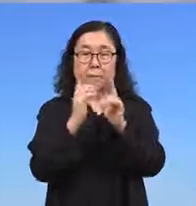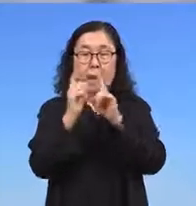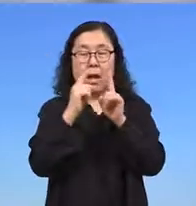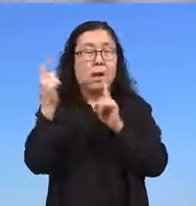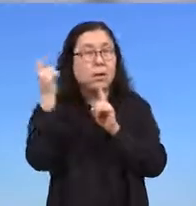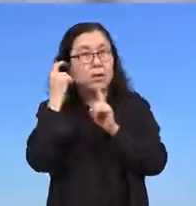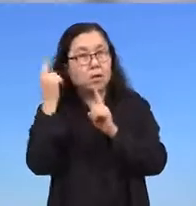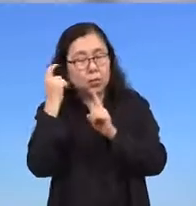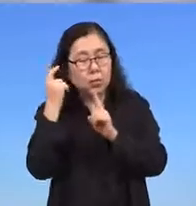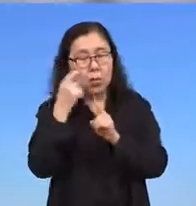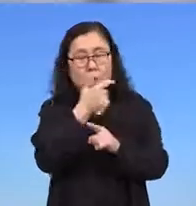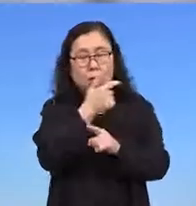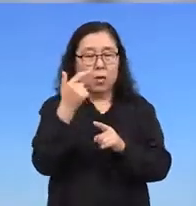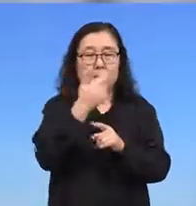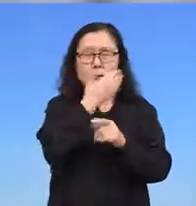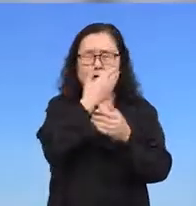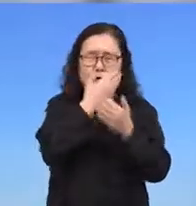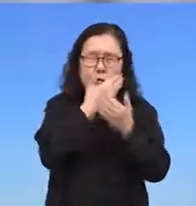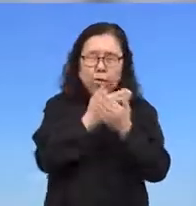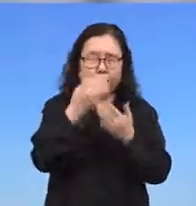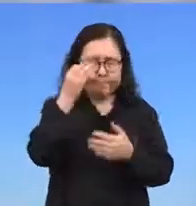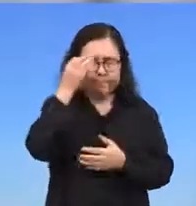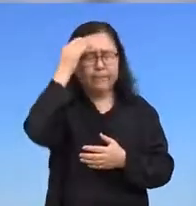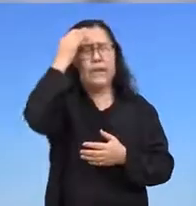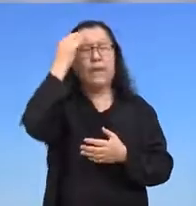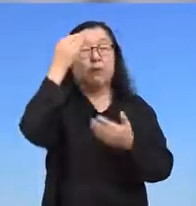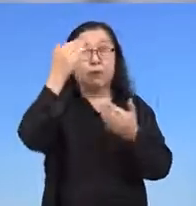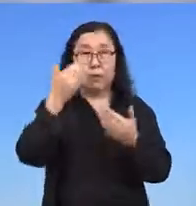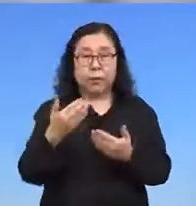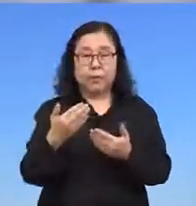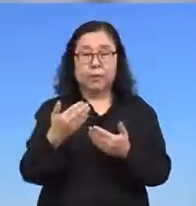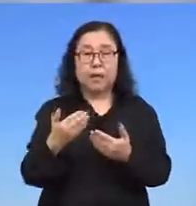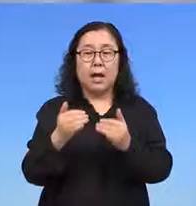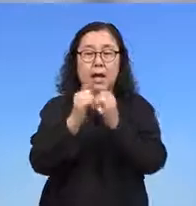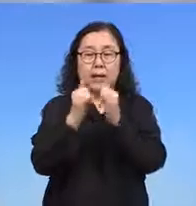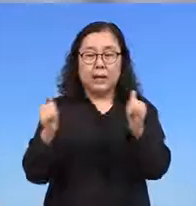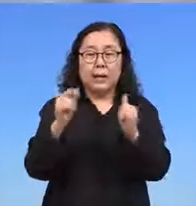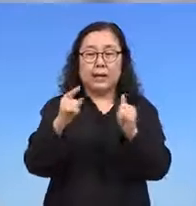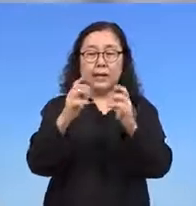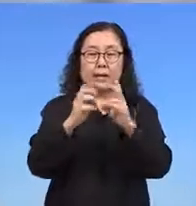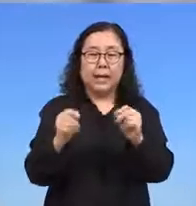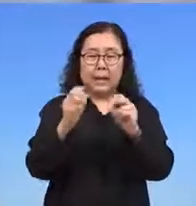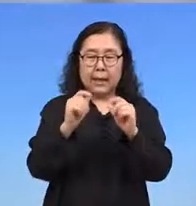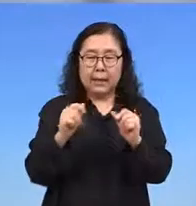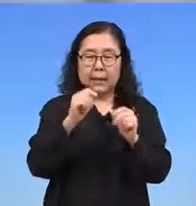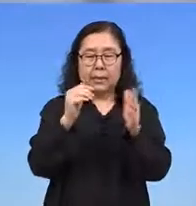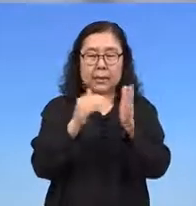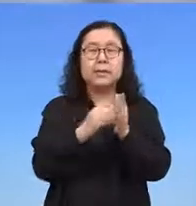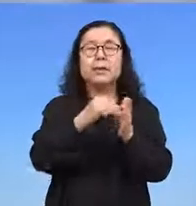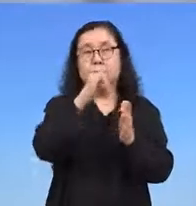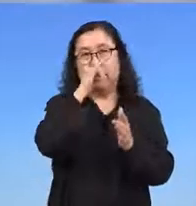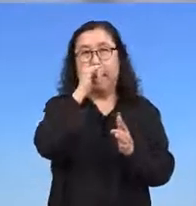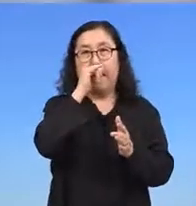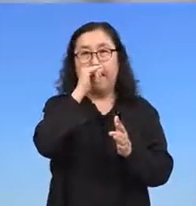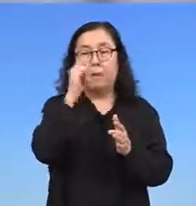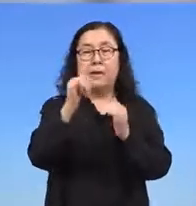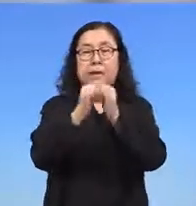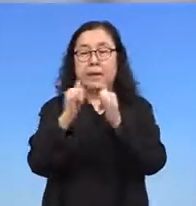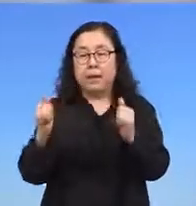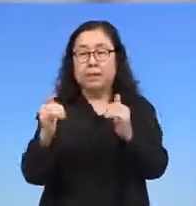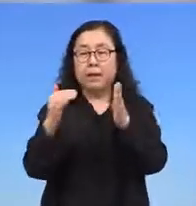소식이 저로 하여금 너무나 중요한 자각을 하나 해준 거예요. 인간은 이 땅에서 유한하다는 거, 이